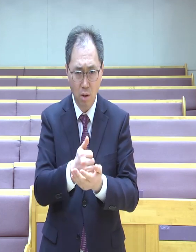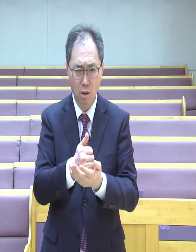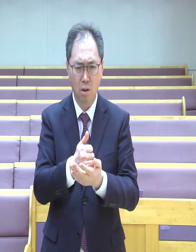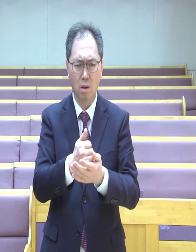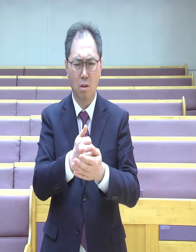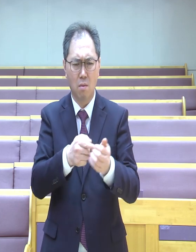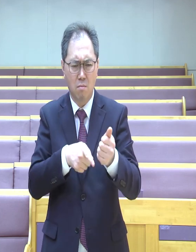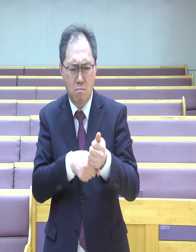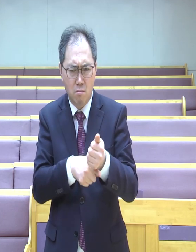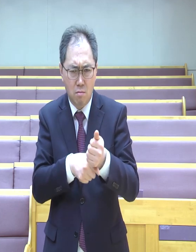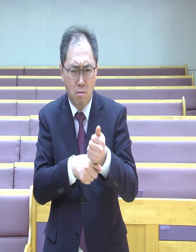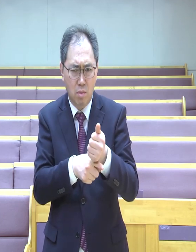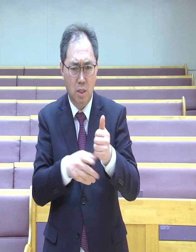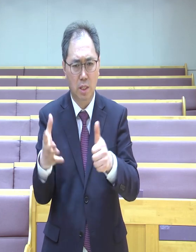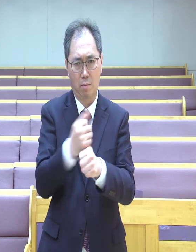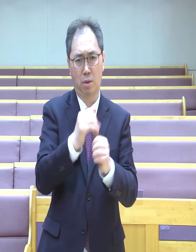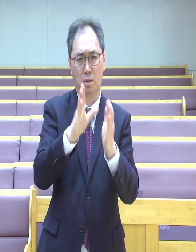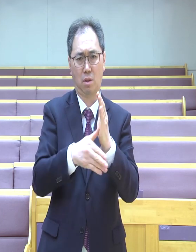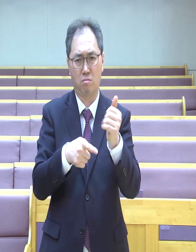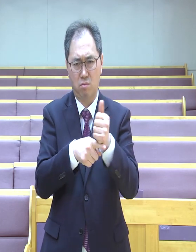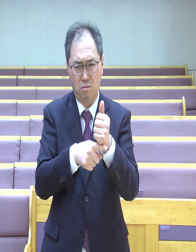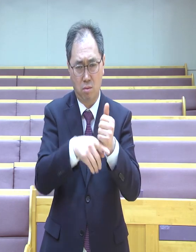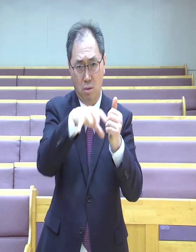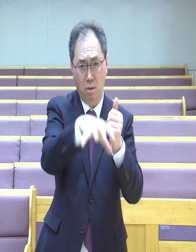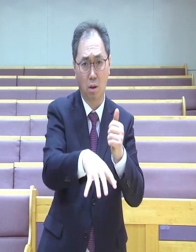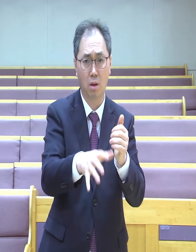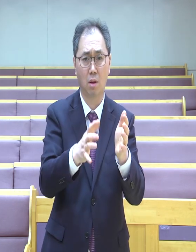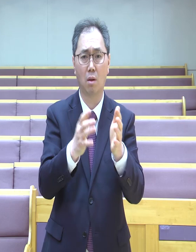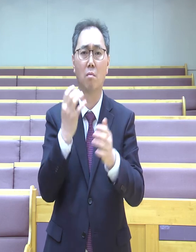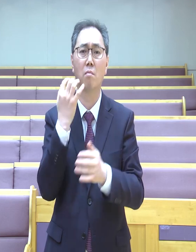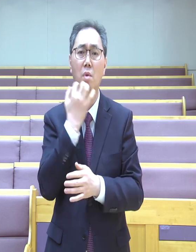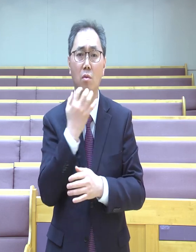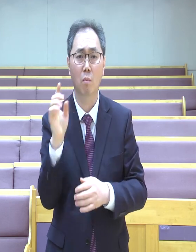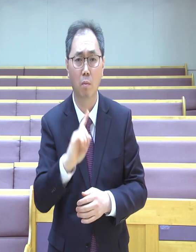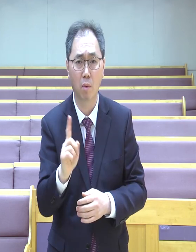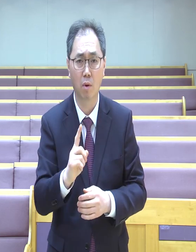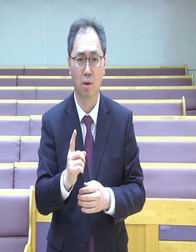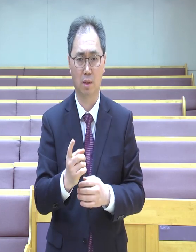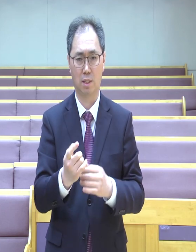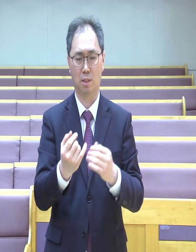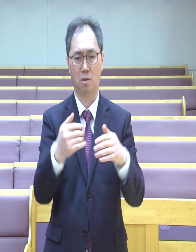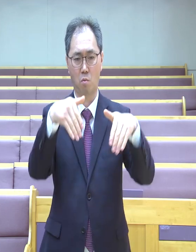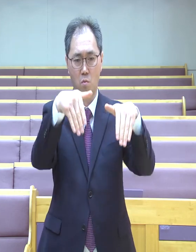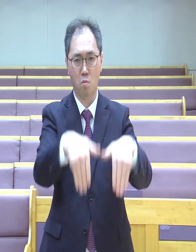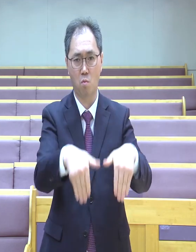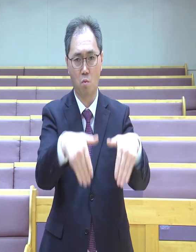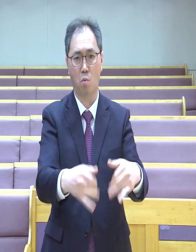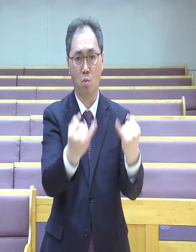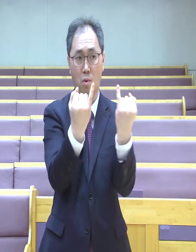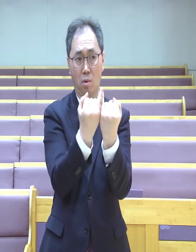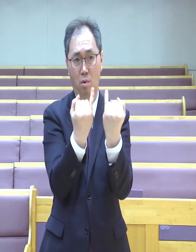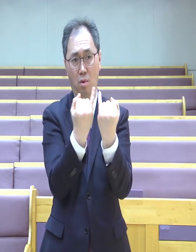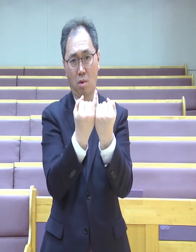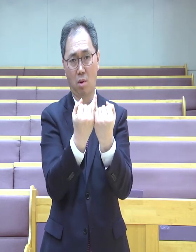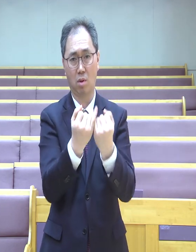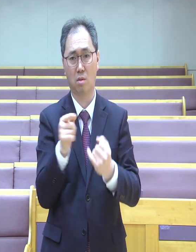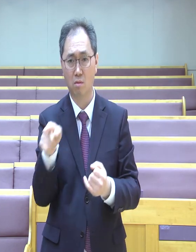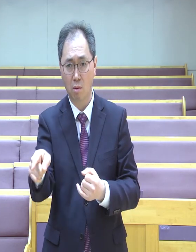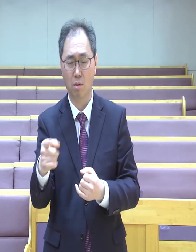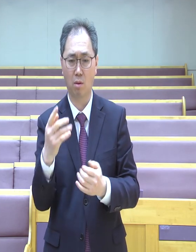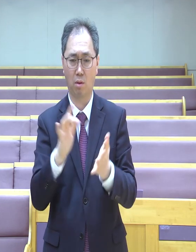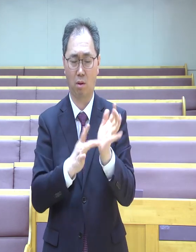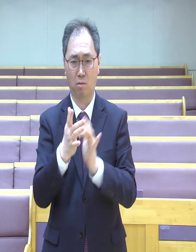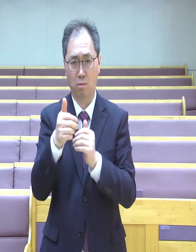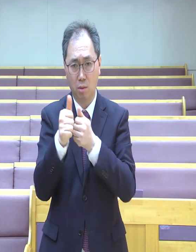따라갔습니다. 하지만 누가복음 22장 54절에 보면 그는 멀찍이서 마지못해